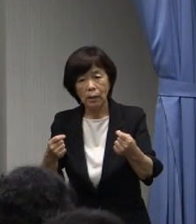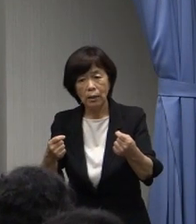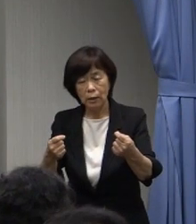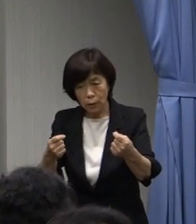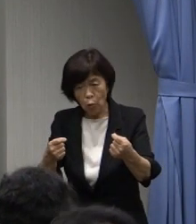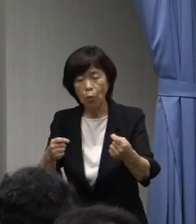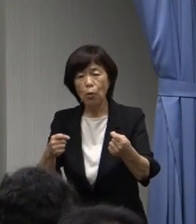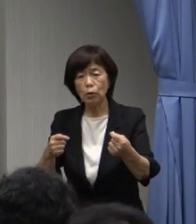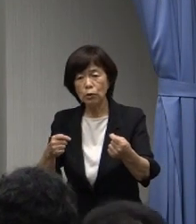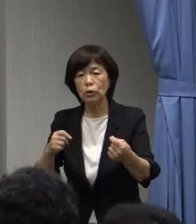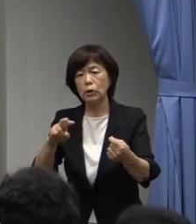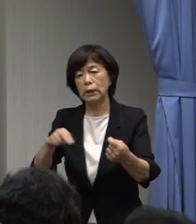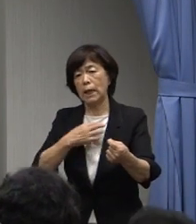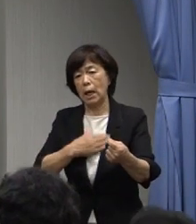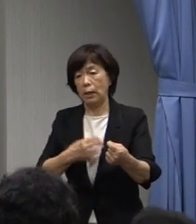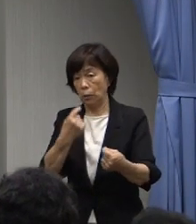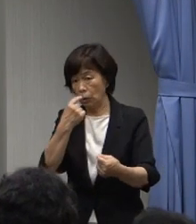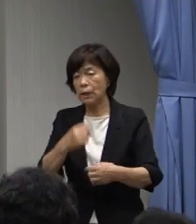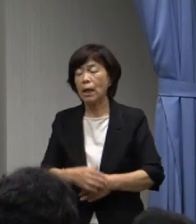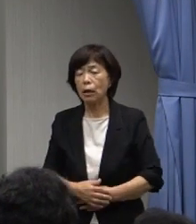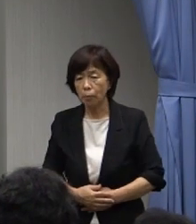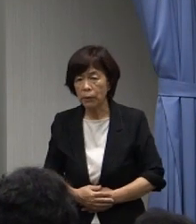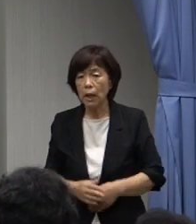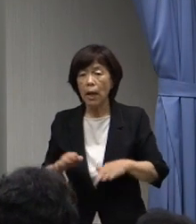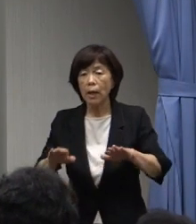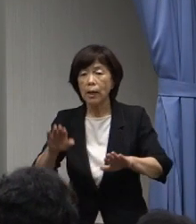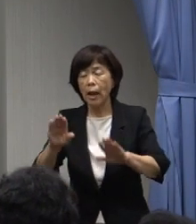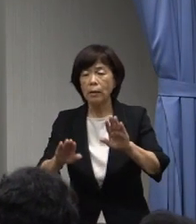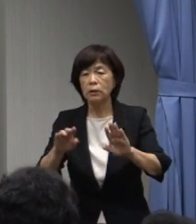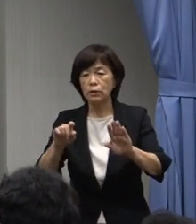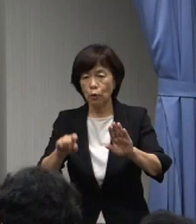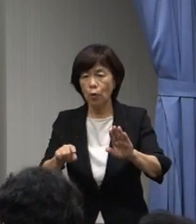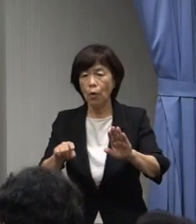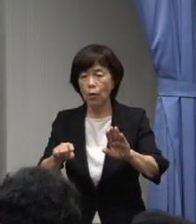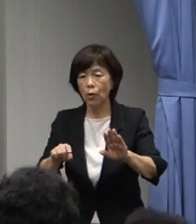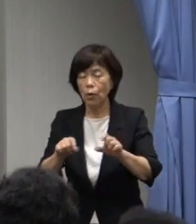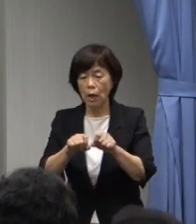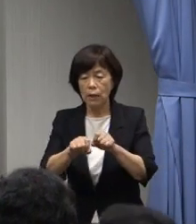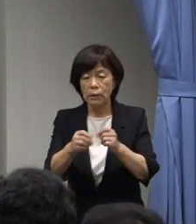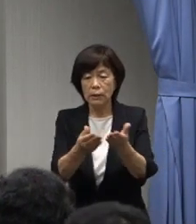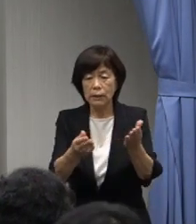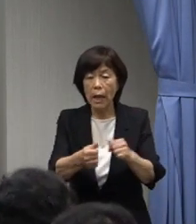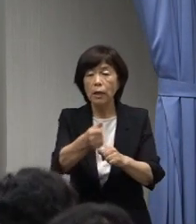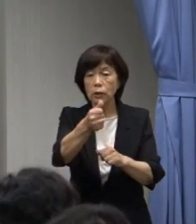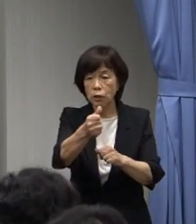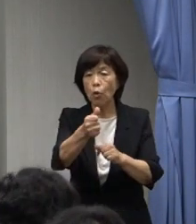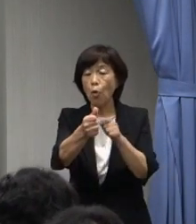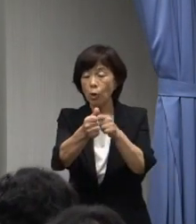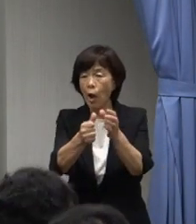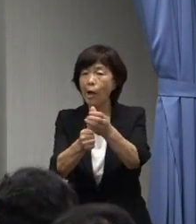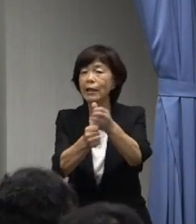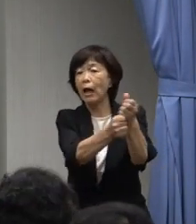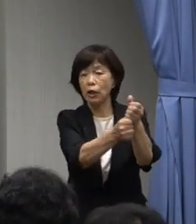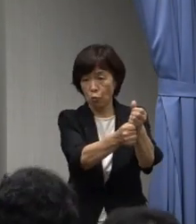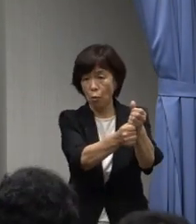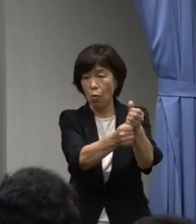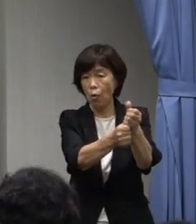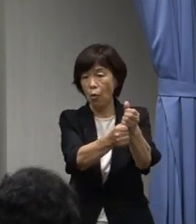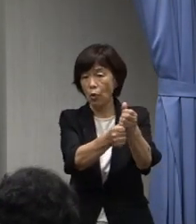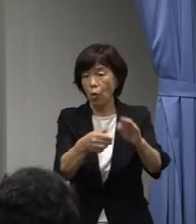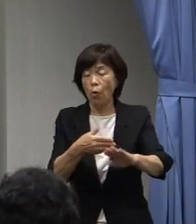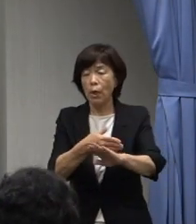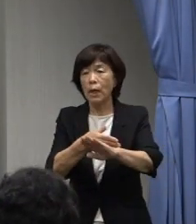そういうふうに理解をしております。現状ですね、この支店長の逮捕にまで至ったことについ